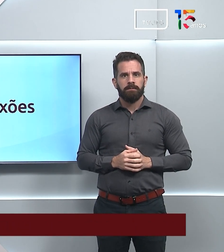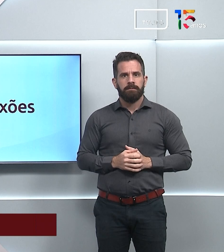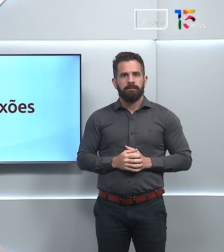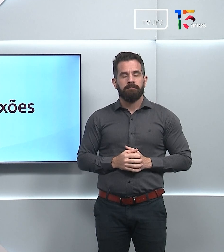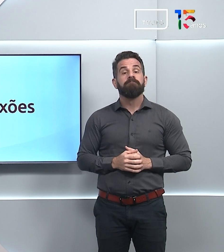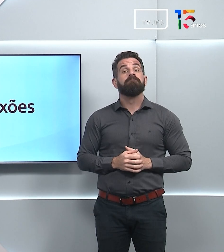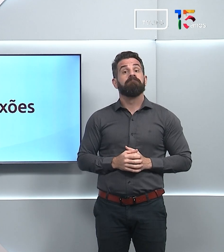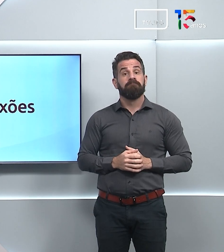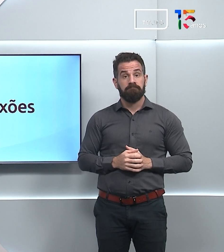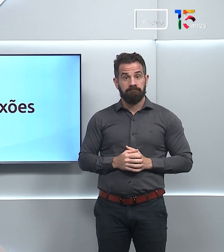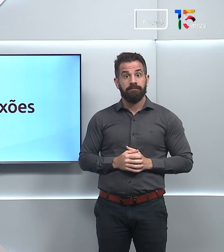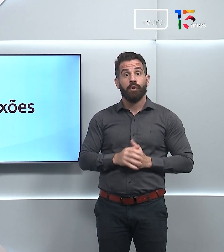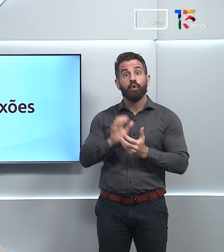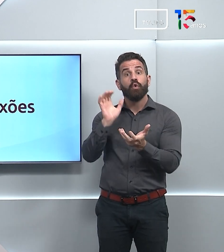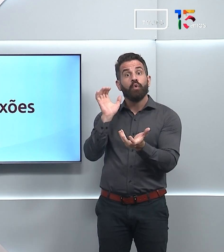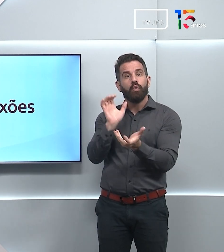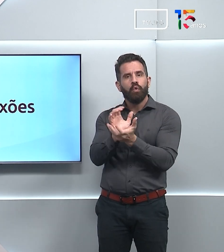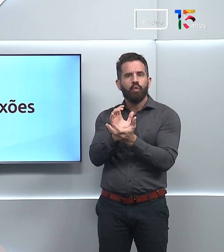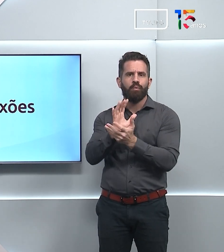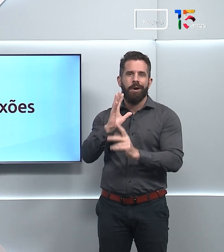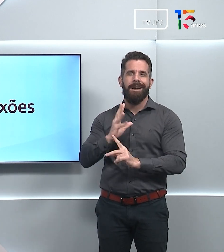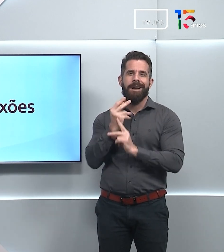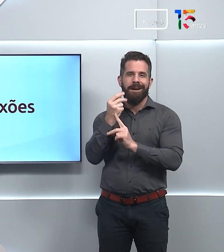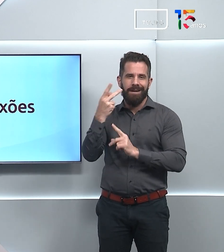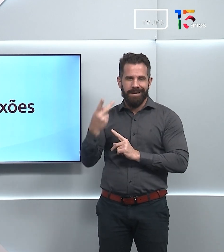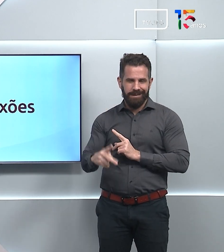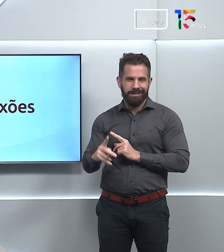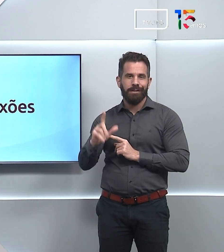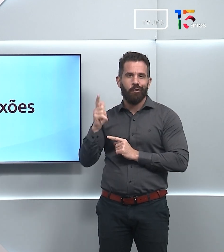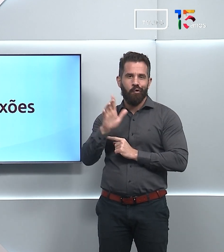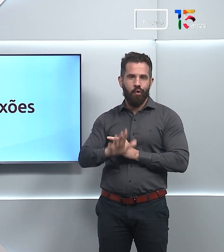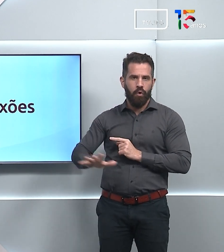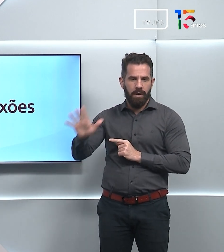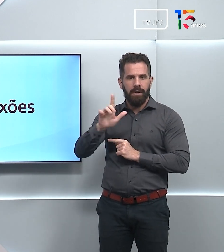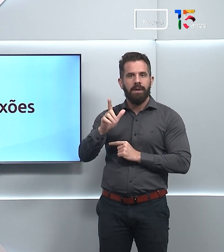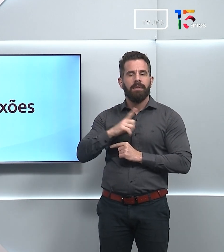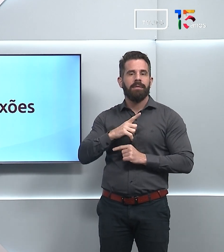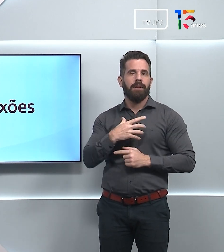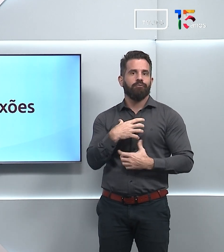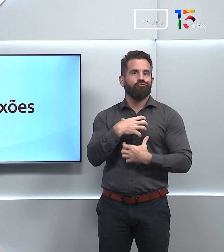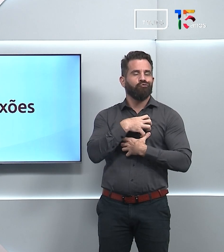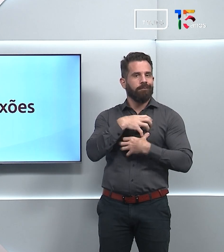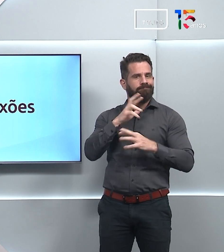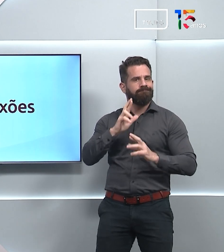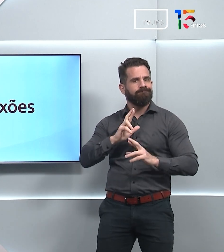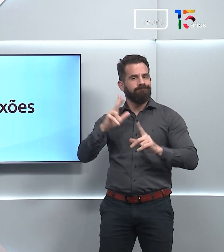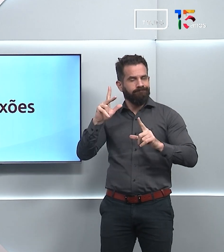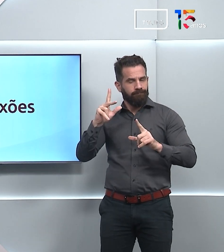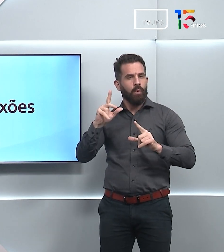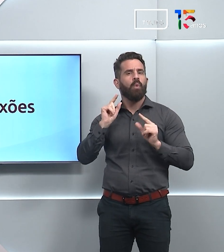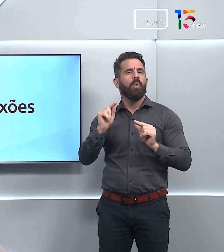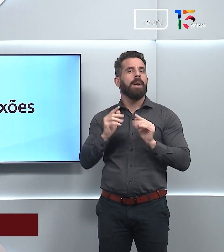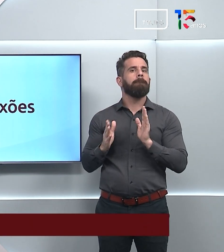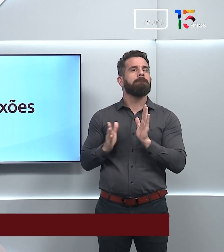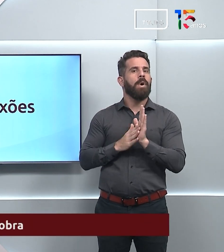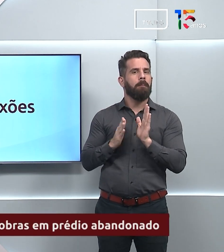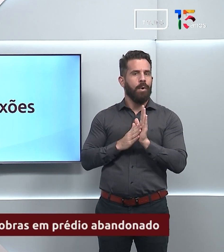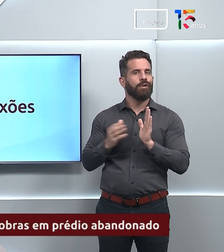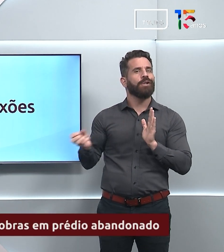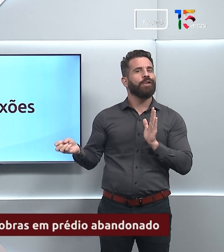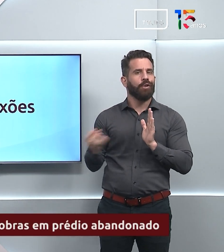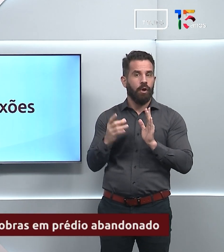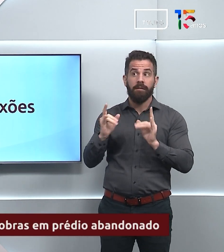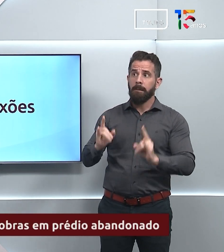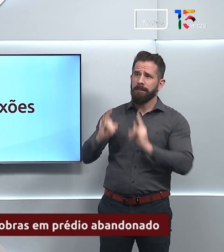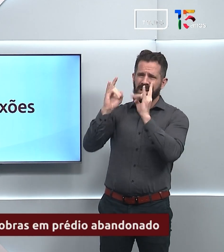Bom, e um grupo de artistas aqui da capital promove uma nova forma de olhar para um prédio abandonado. E a partir dessa